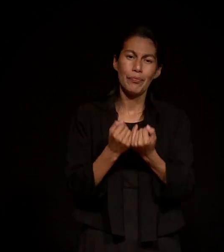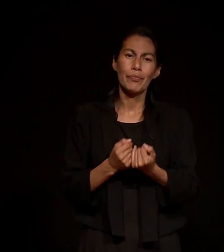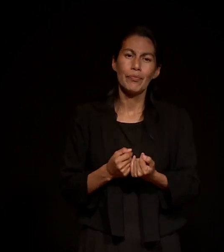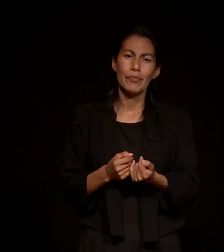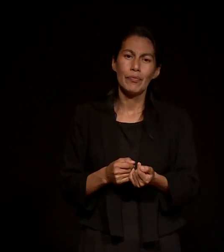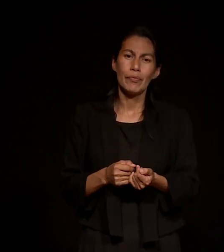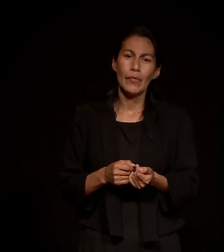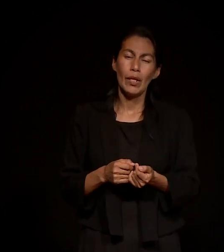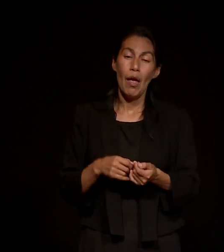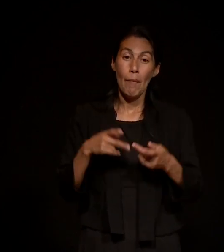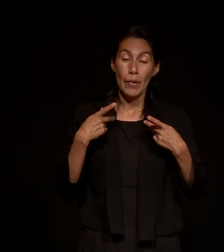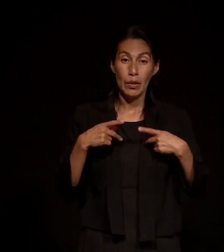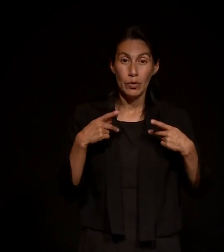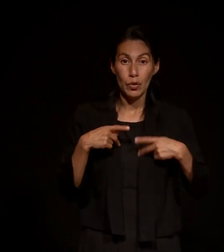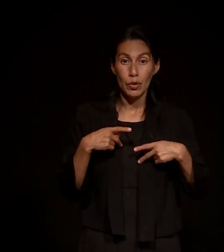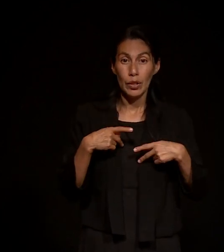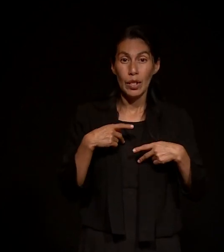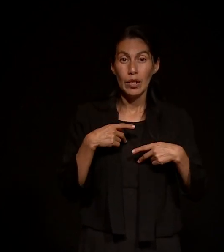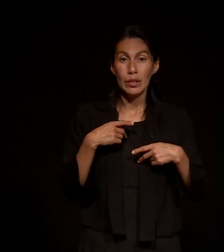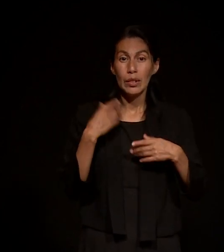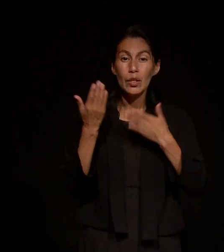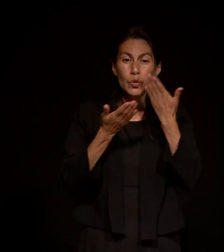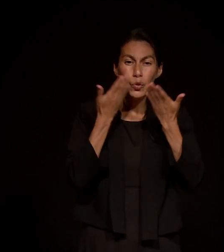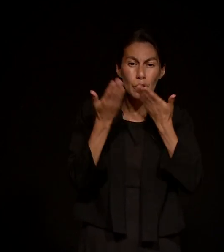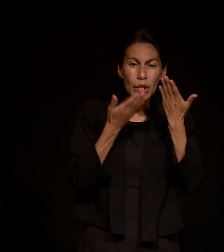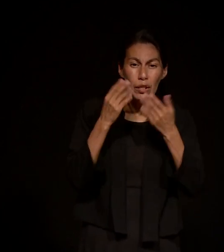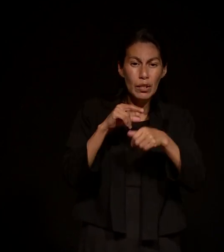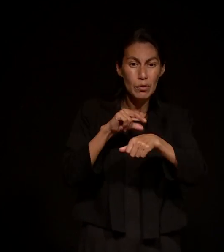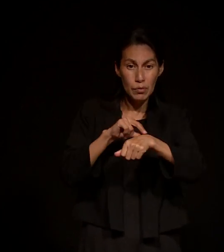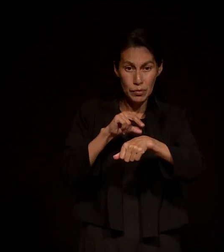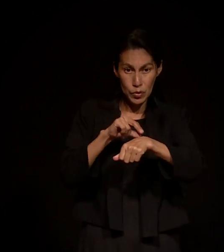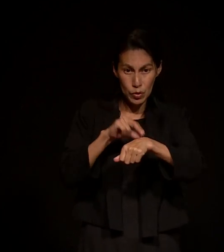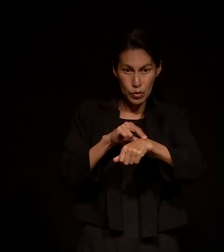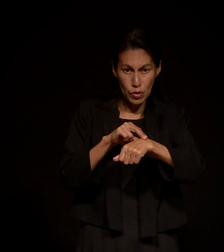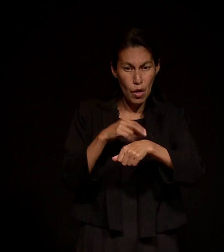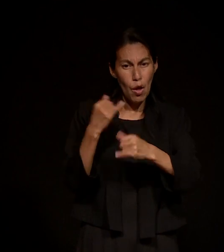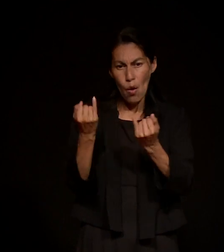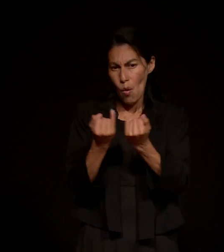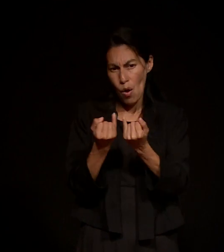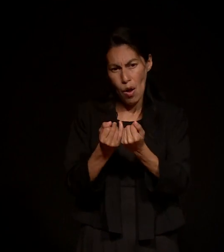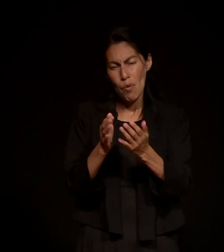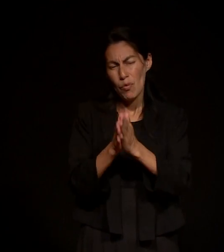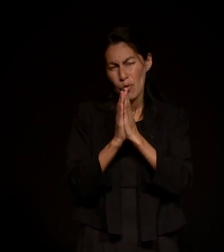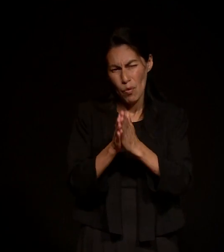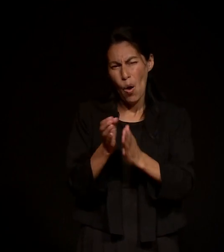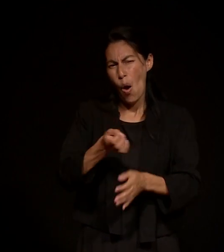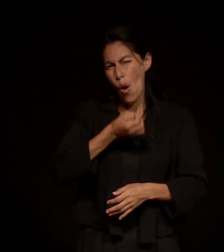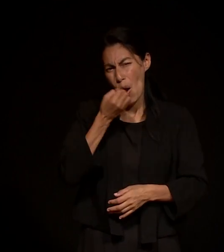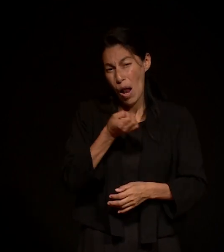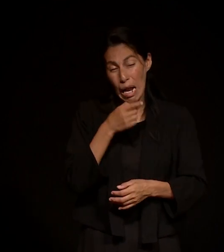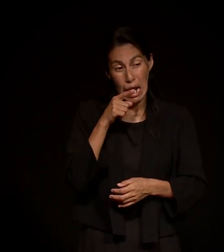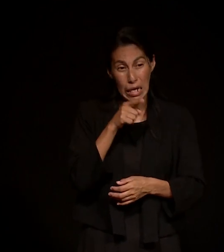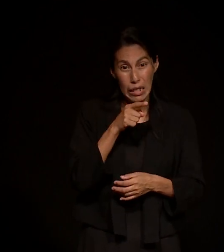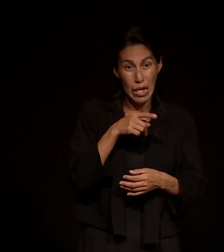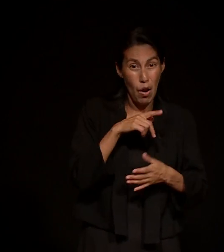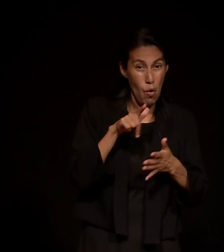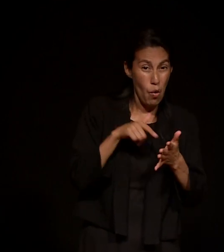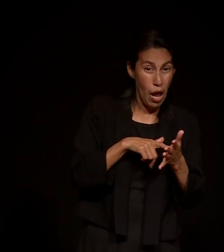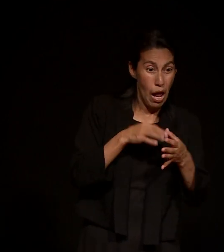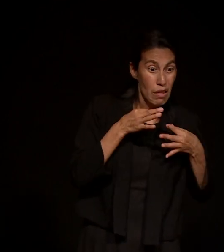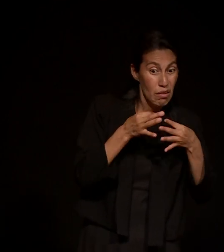medicina, porque están haciendo un internado rotatorio y necesitan las oraciones de nosotros, porque hay